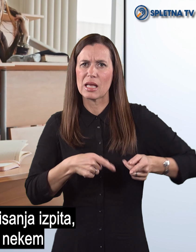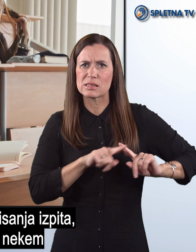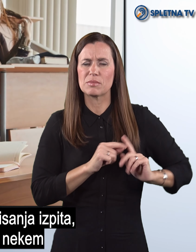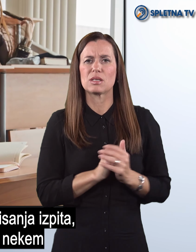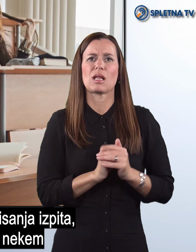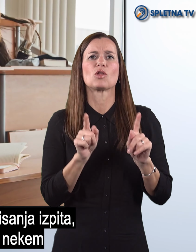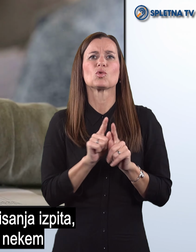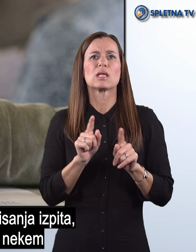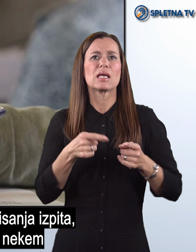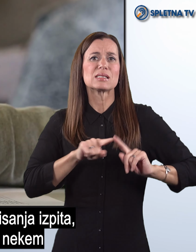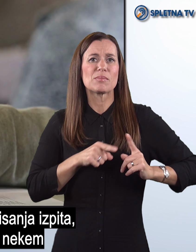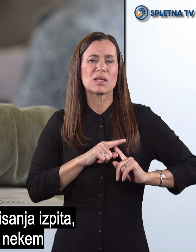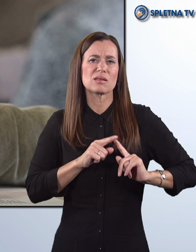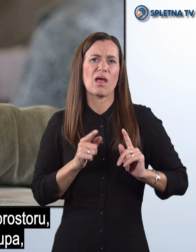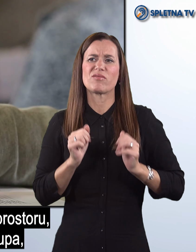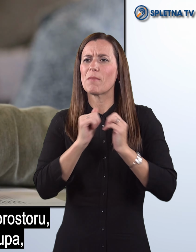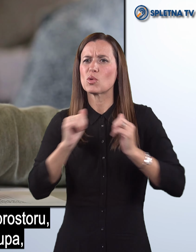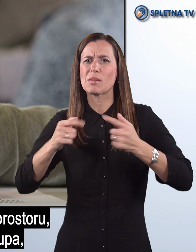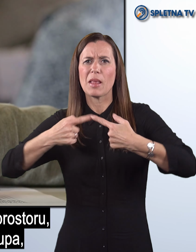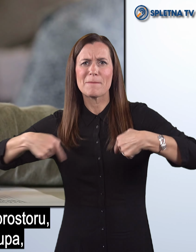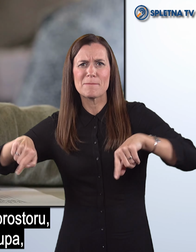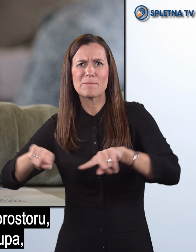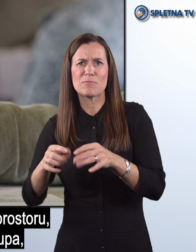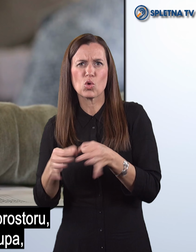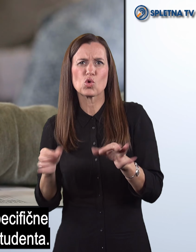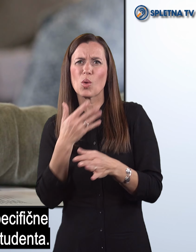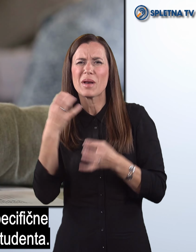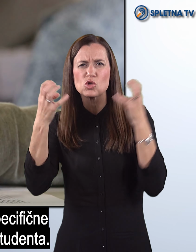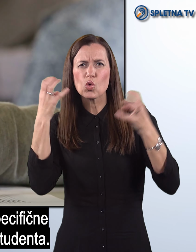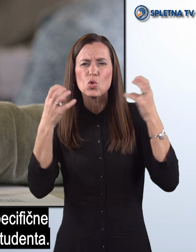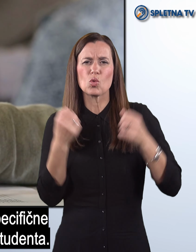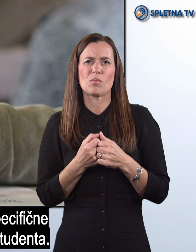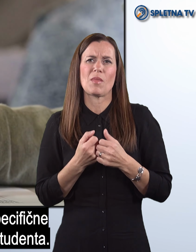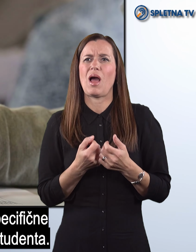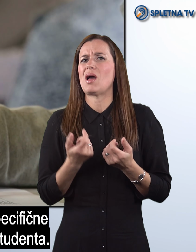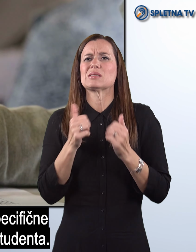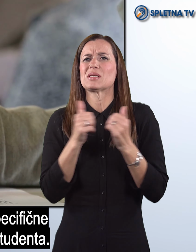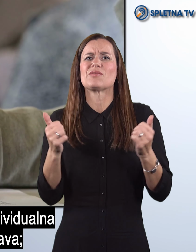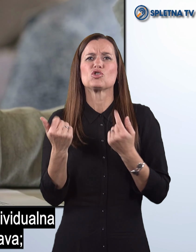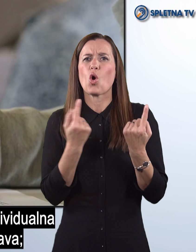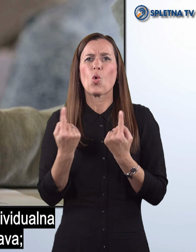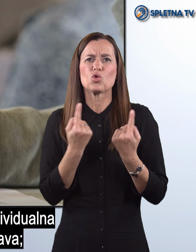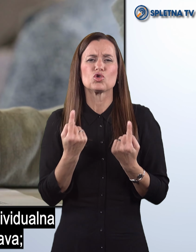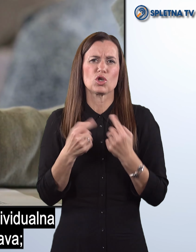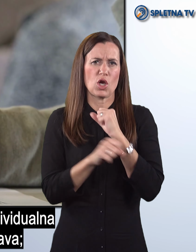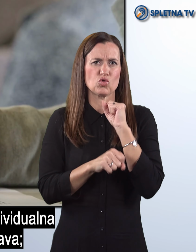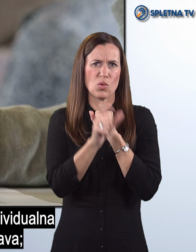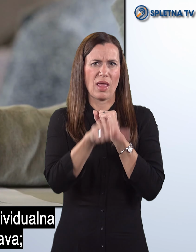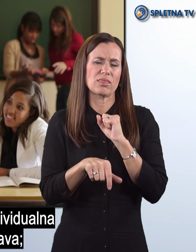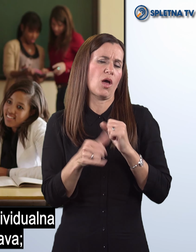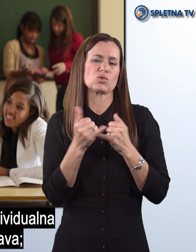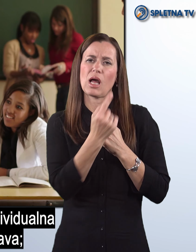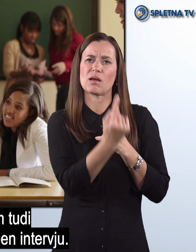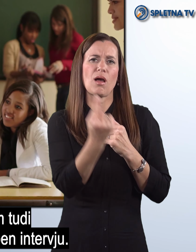izpita, tudi izpiti v nekem izoliranem prostoru brez hrupa. Zdaj, pa glede na specifične okoliščine študenta, potem je